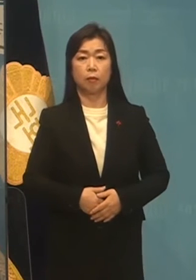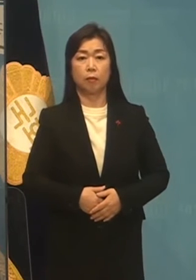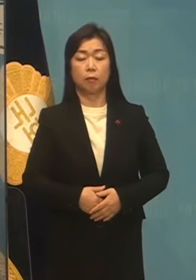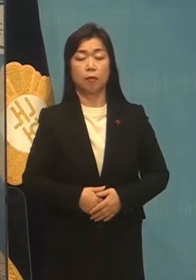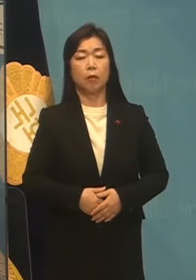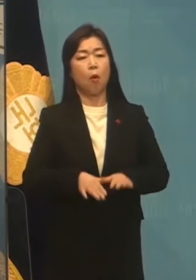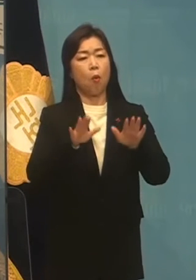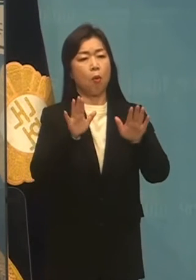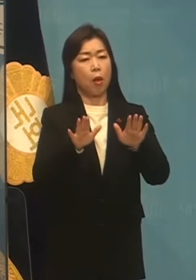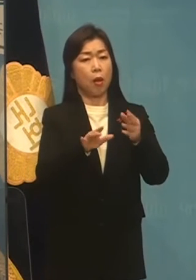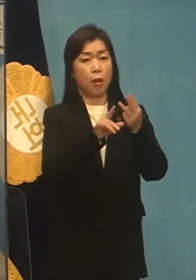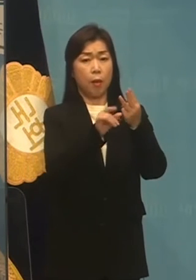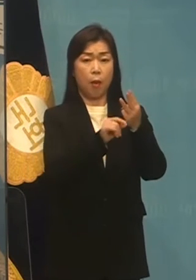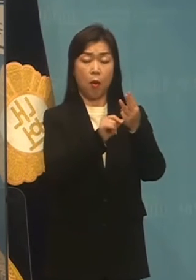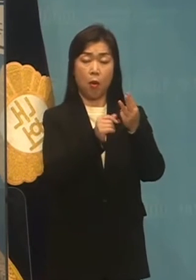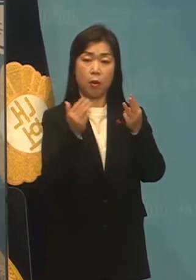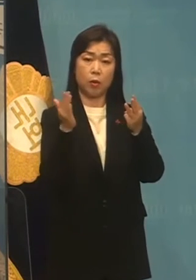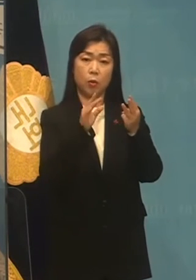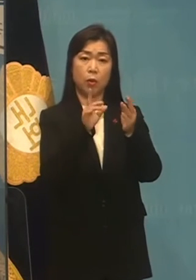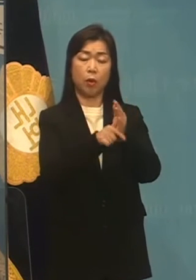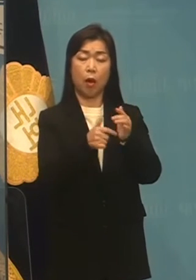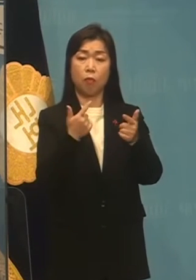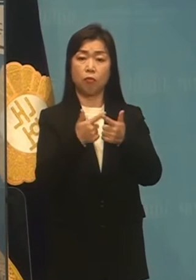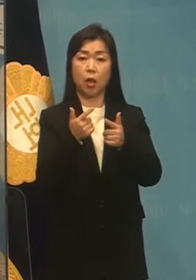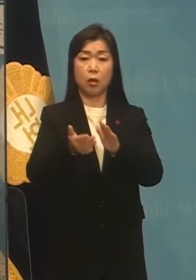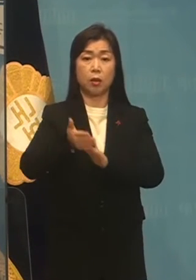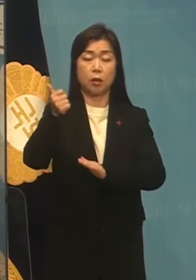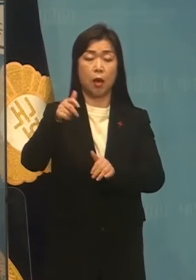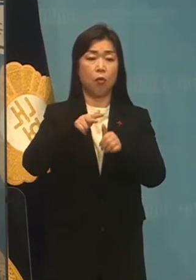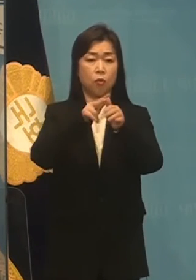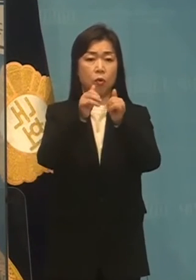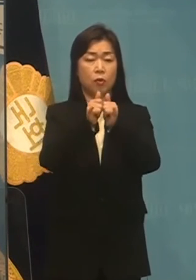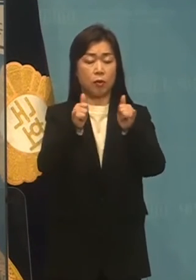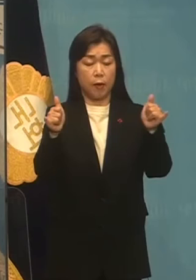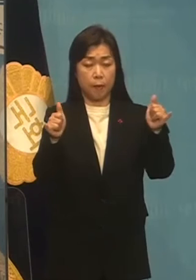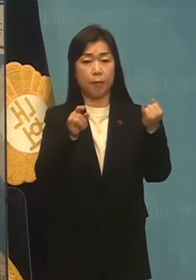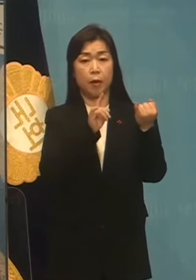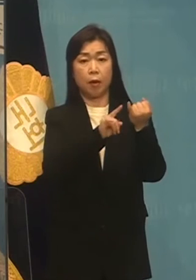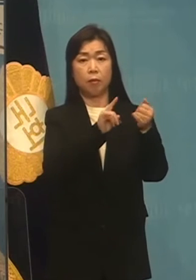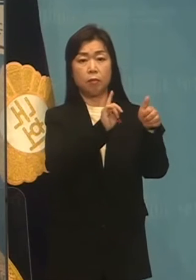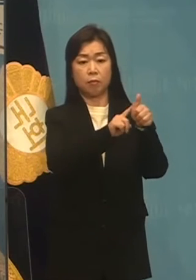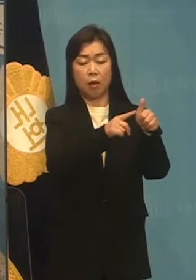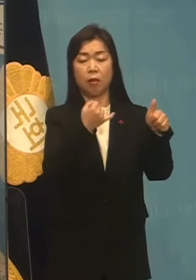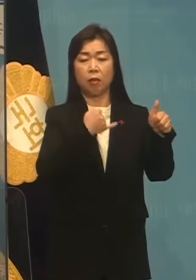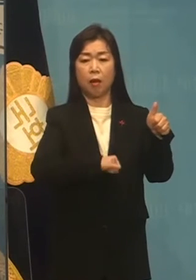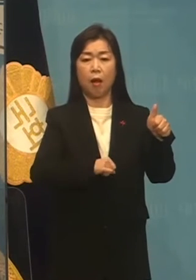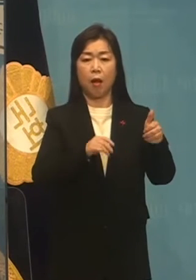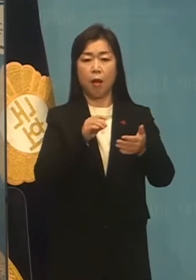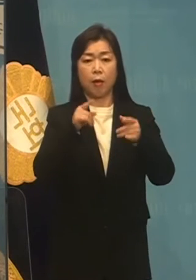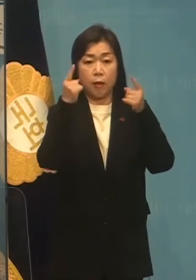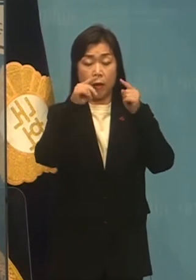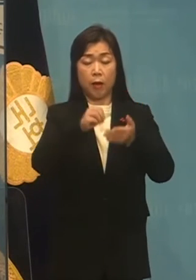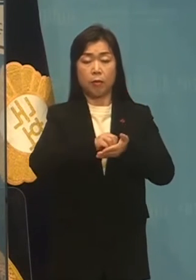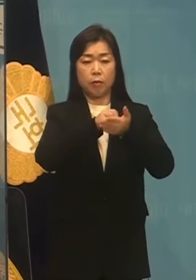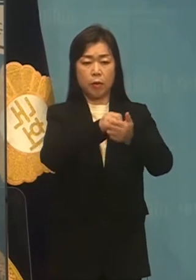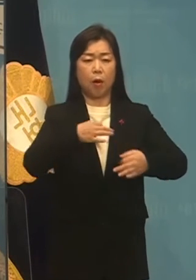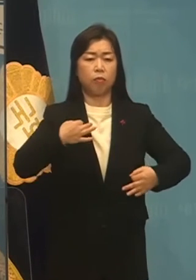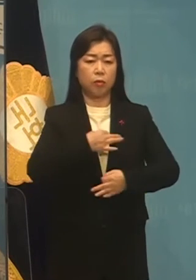아, 금년 3월경 부산시장 후보자로 자신의 딸 입시 부정을